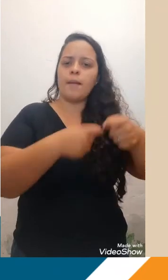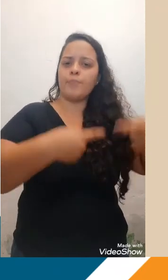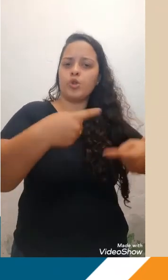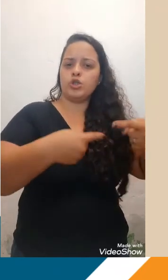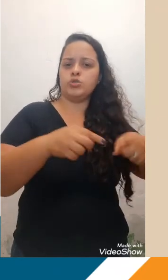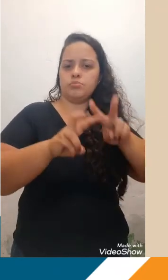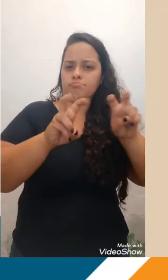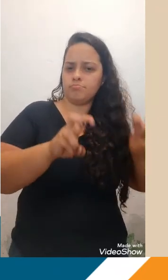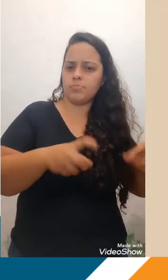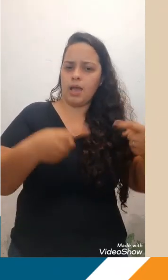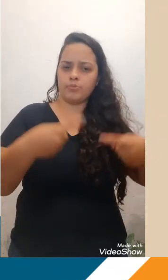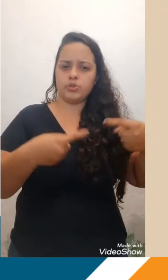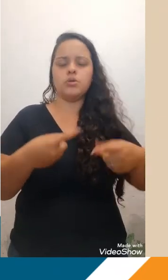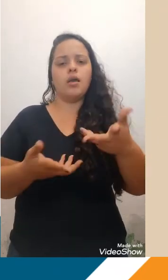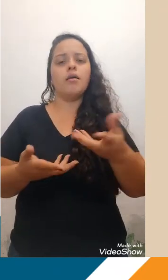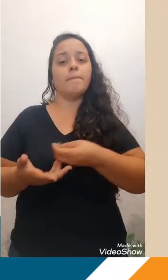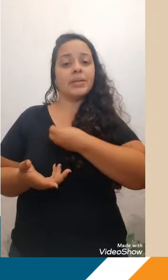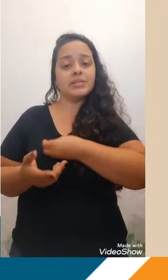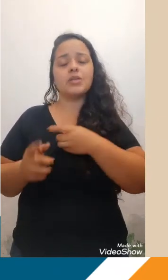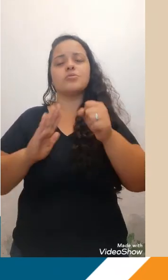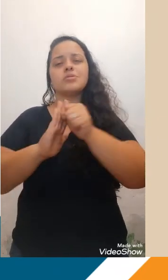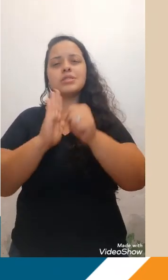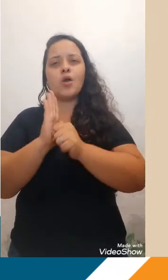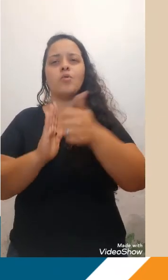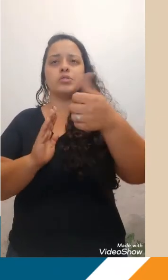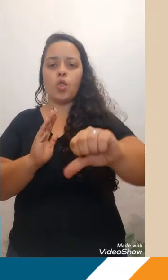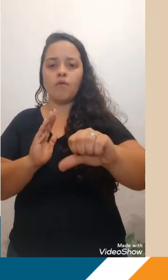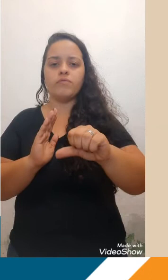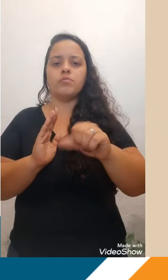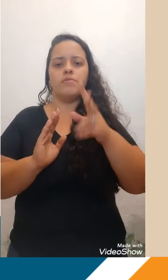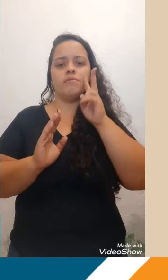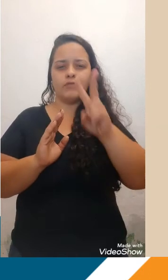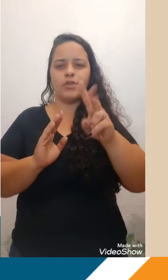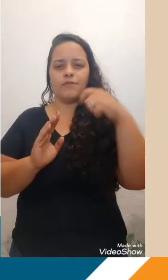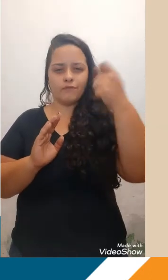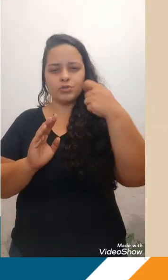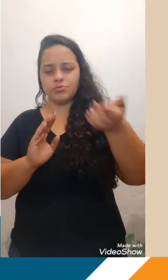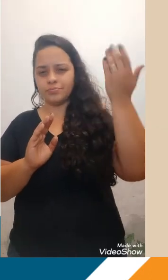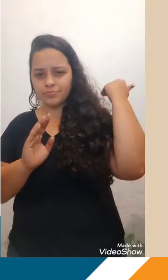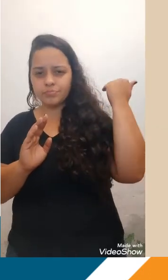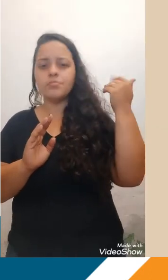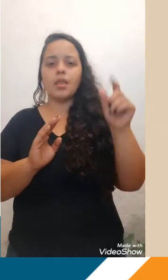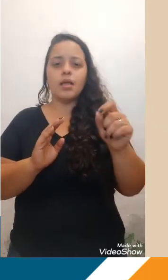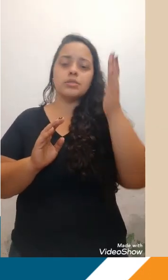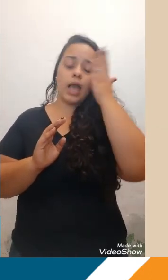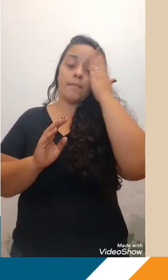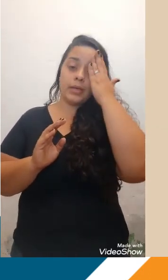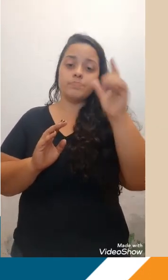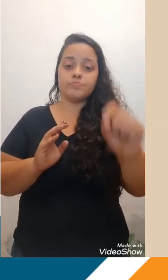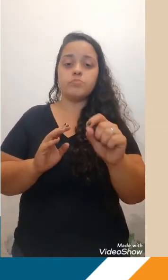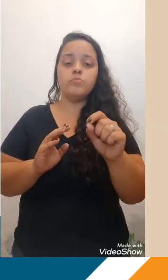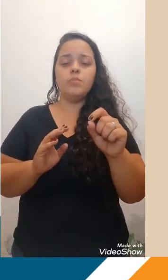e isso vai se fazer presente principalmente no início do século XIX. Como vimos nos vídeos anteriores, nós